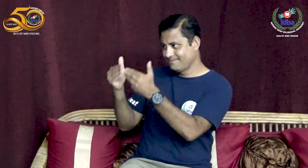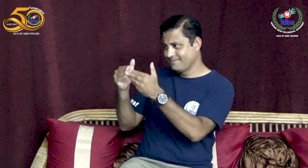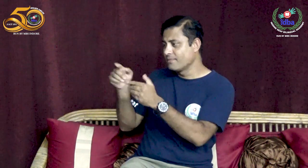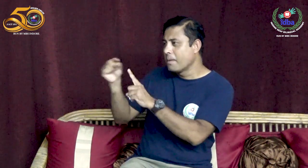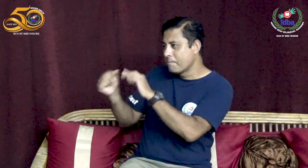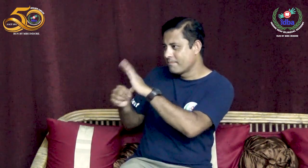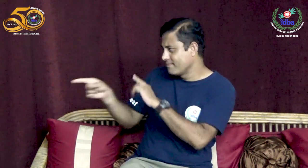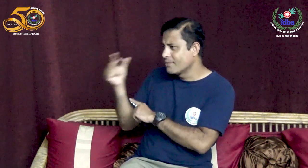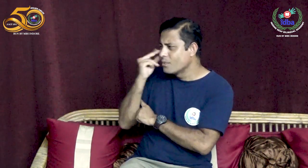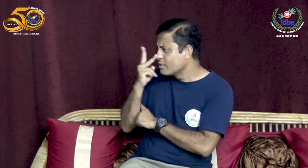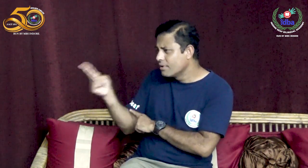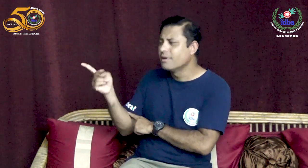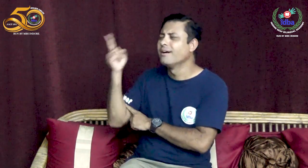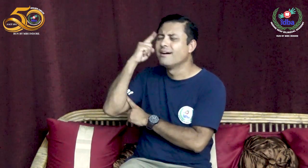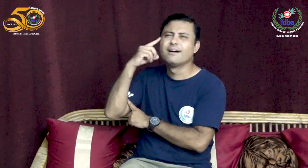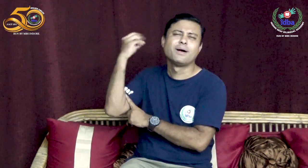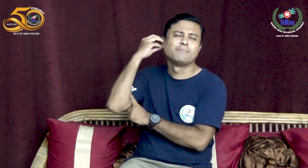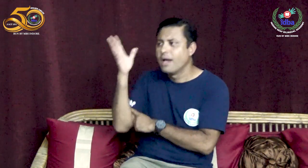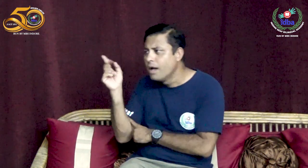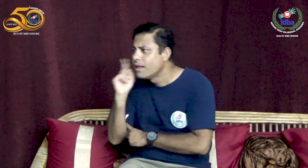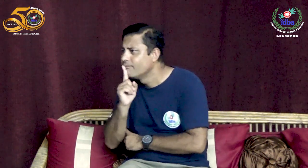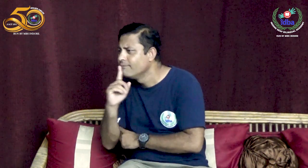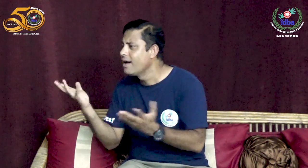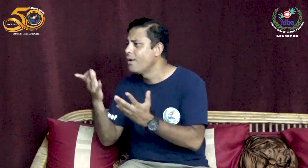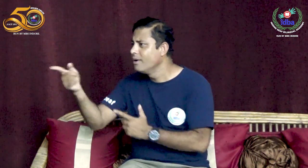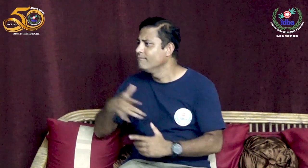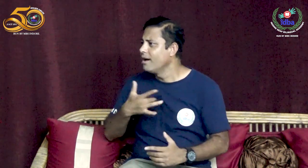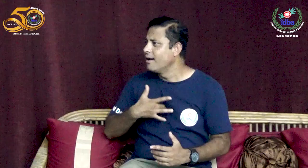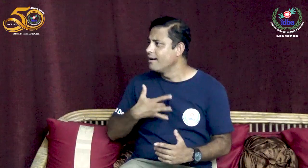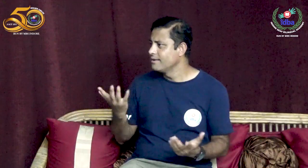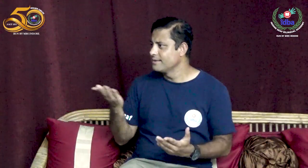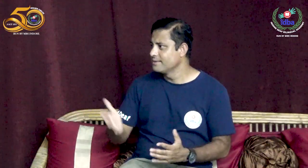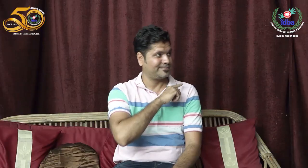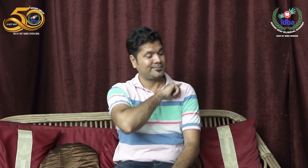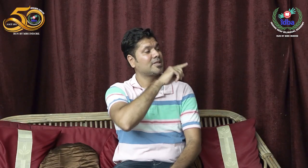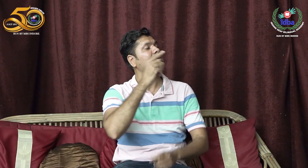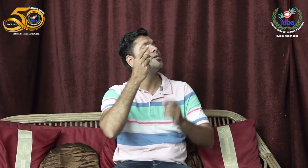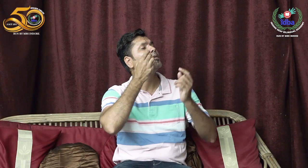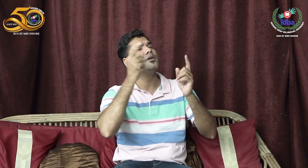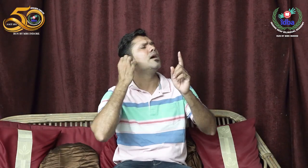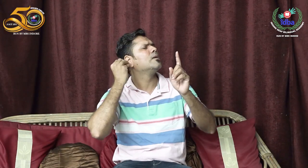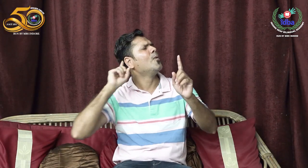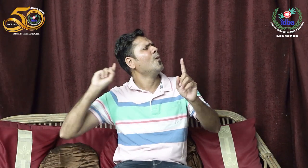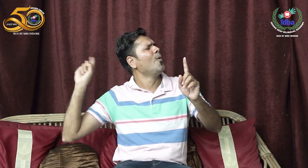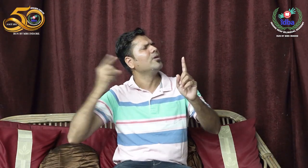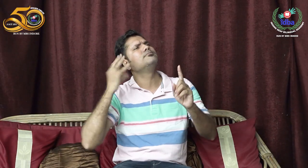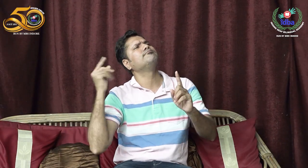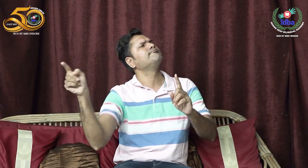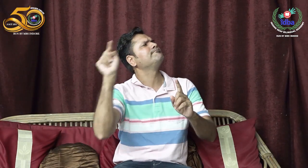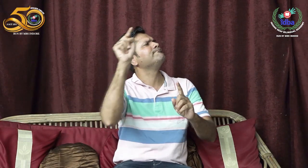जैसे आपने वो स्कूल छोड़कर आप यहाँ आए, यहाँ पर आपने उषा मैम को देखा तो आपको लगा वो हियरिंग है, बट नहीं तो डेफ है, तो आपको कैसा लगा?